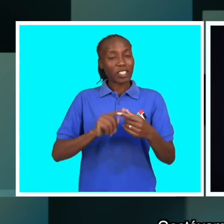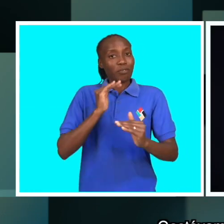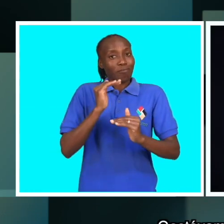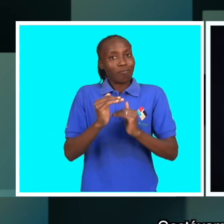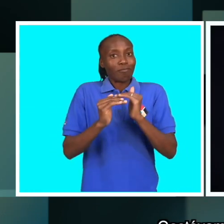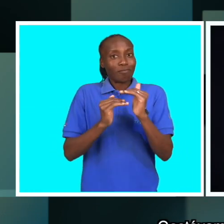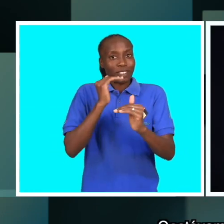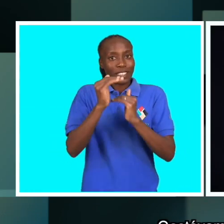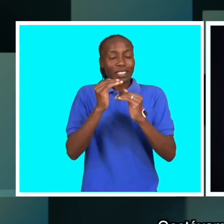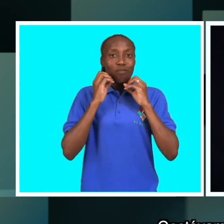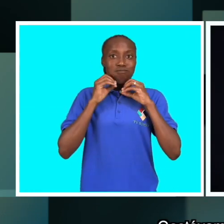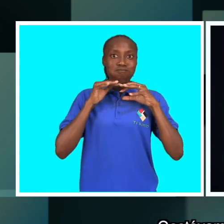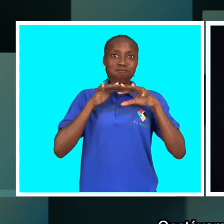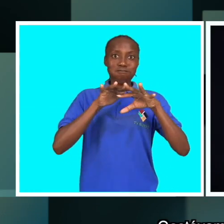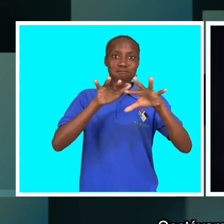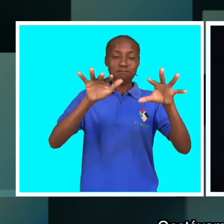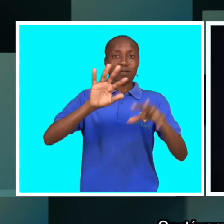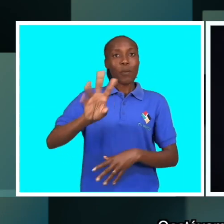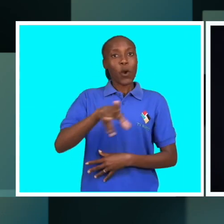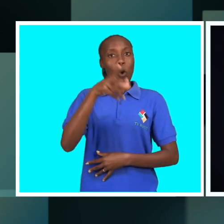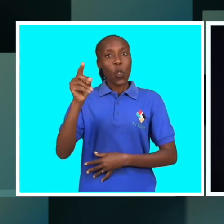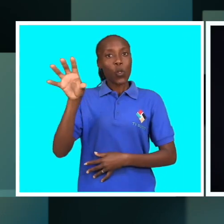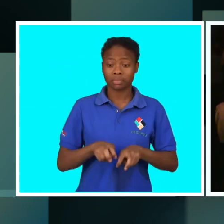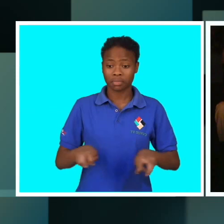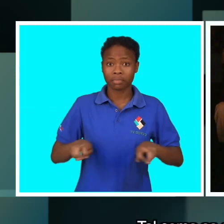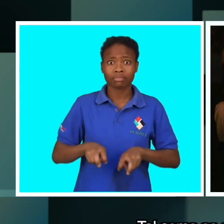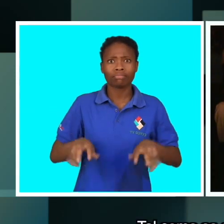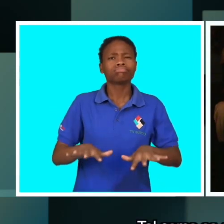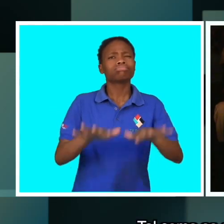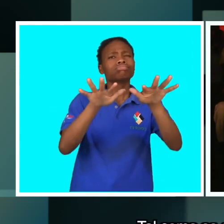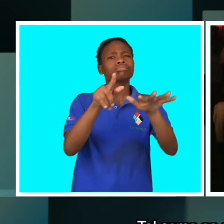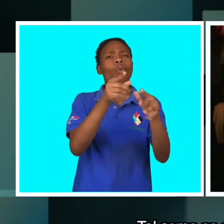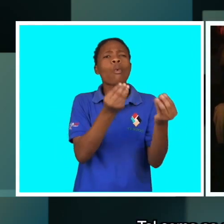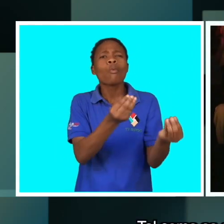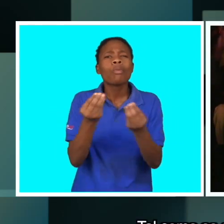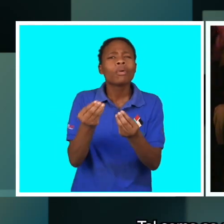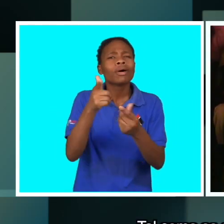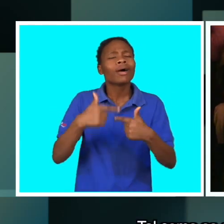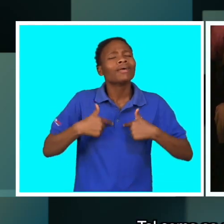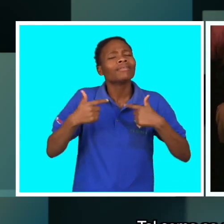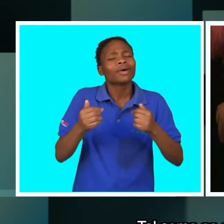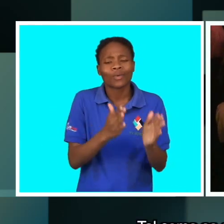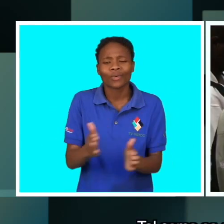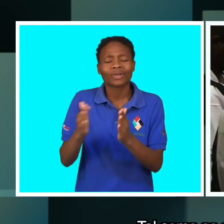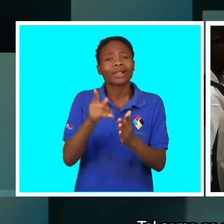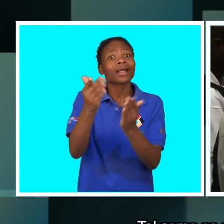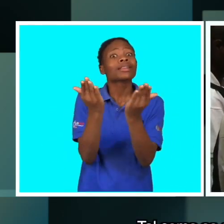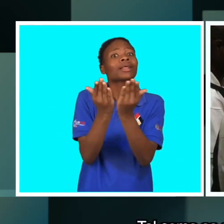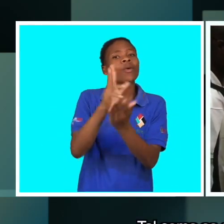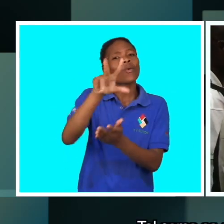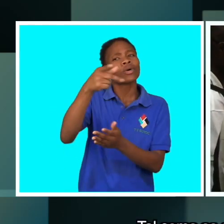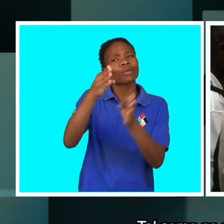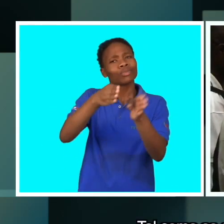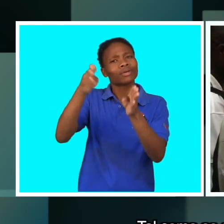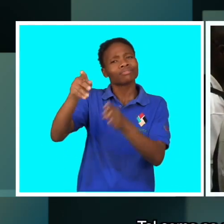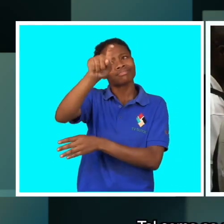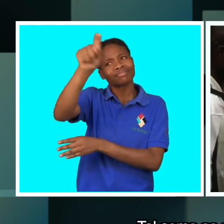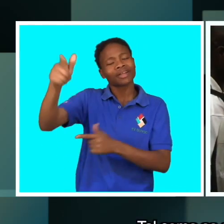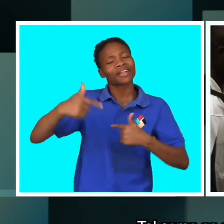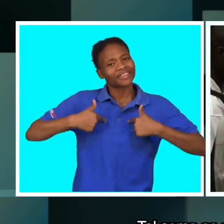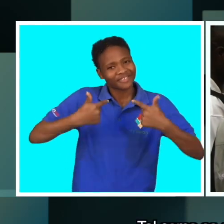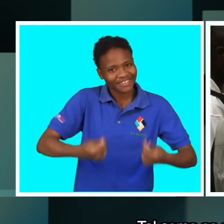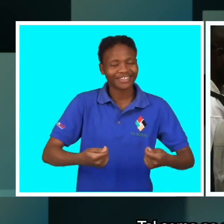que progredisse e que se espalhasse para todos os cantos. Tal como os espectadores, é também vontade da organização do